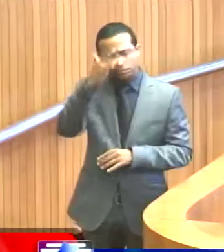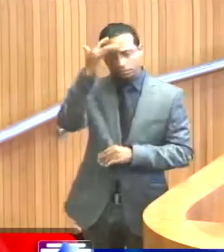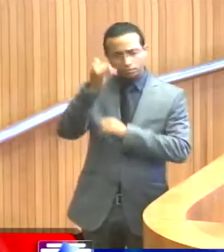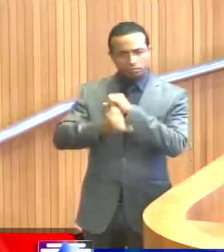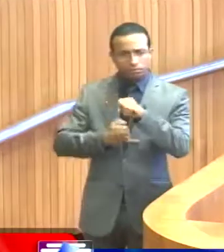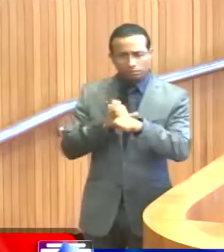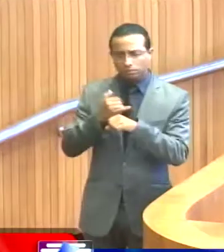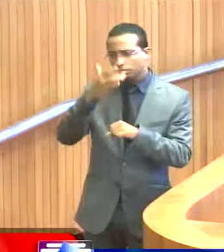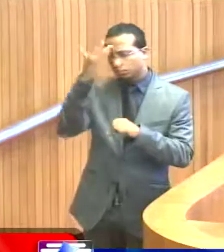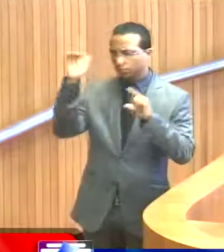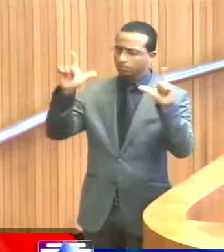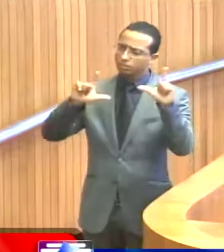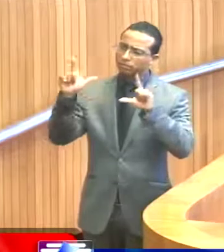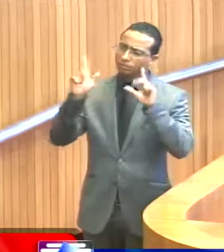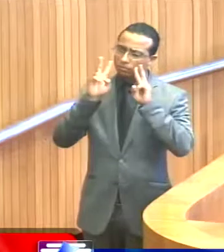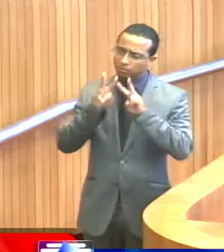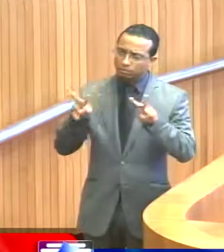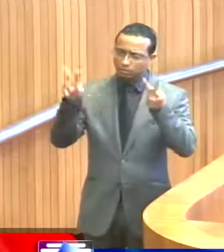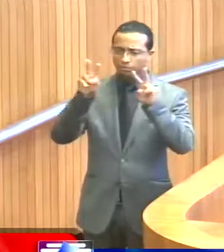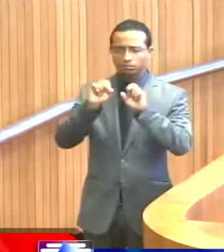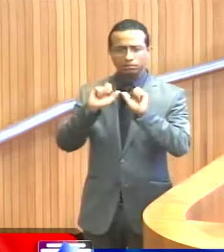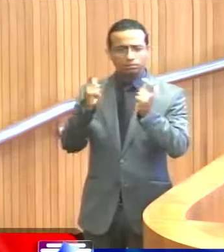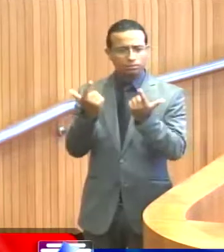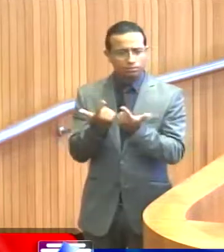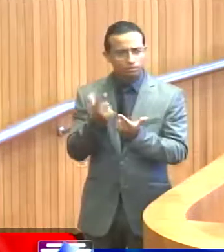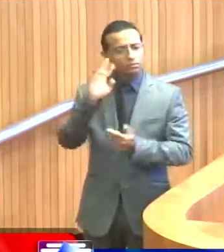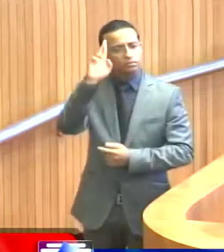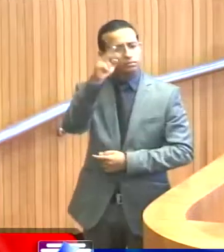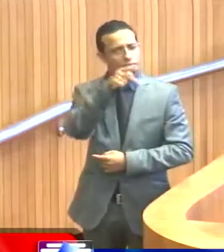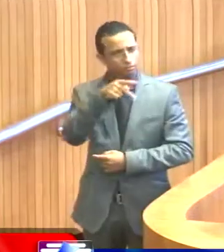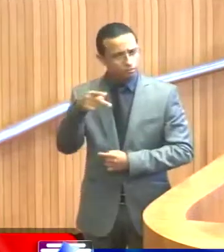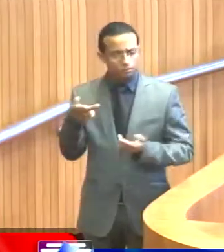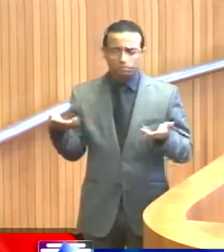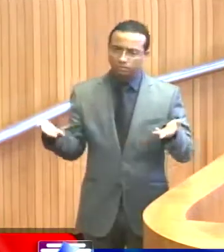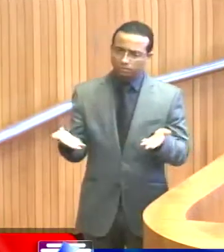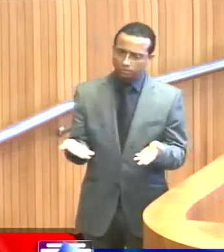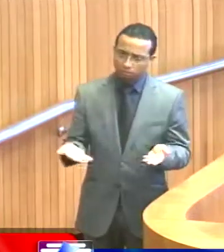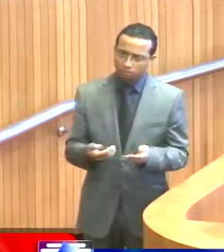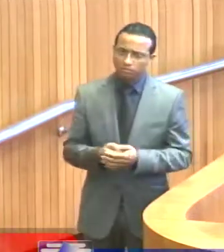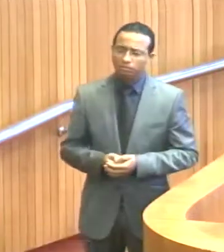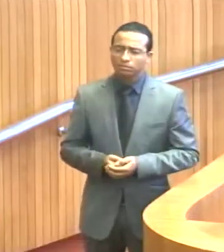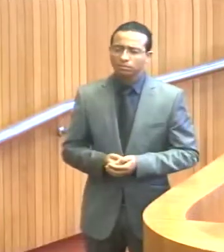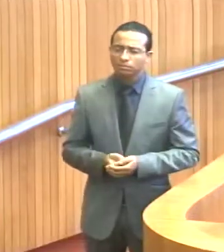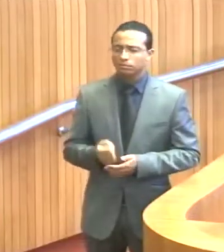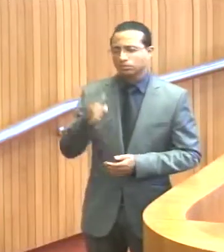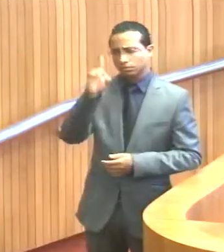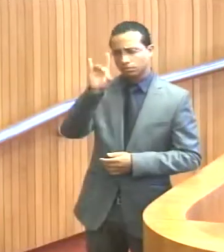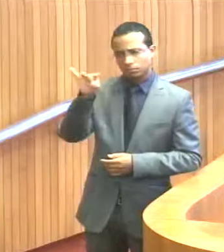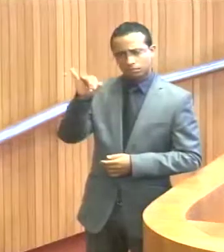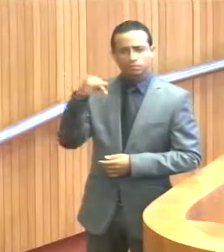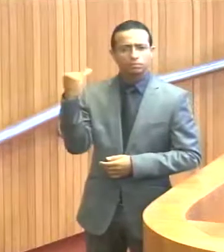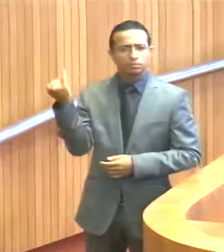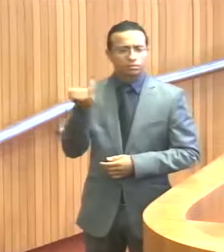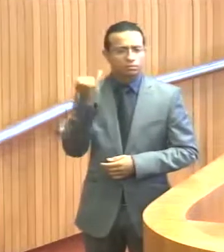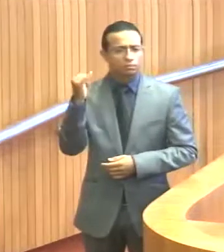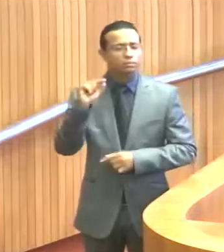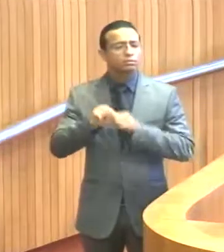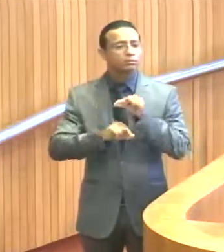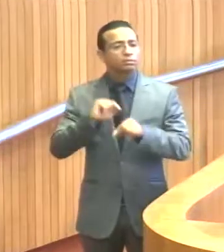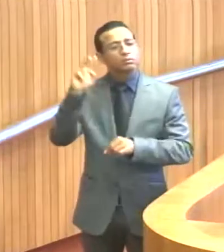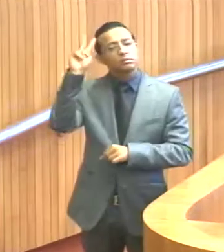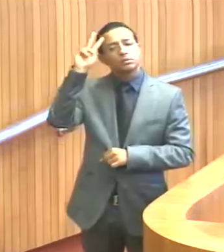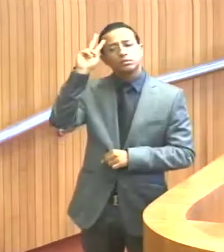internautas, telespectadores da TV Assembleia. Presidente, hoje, um dia importante na